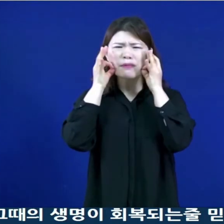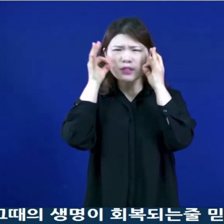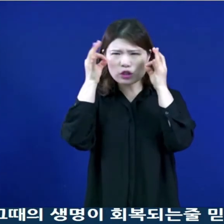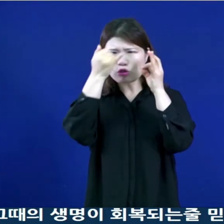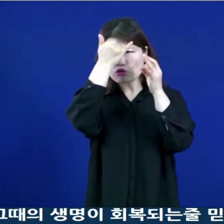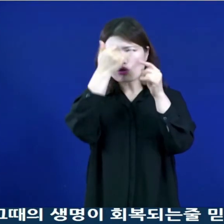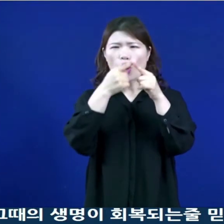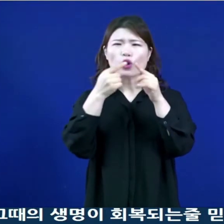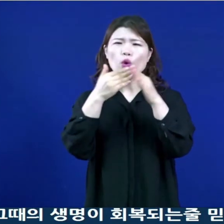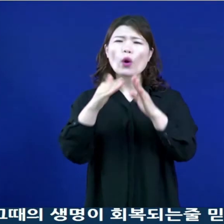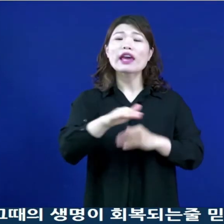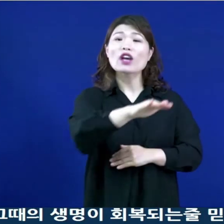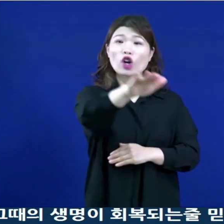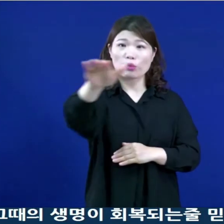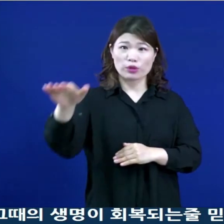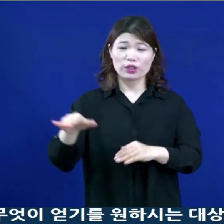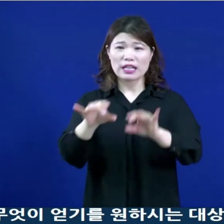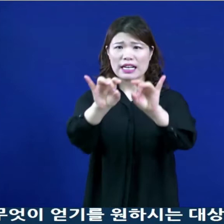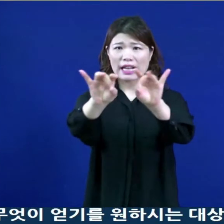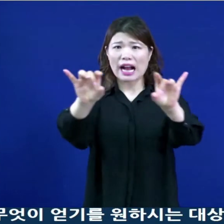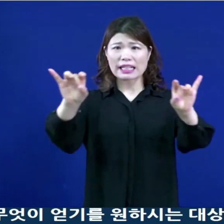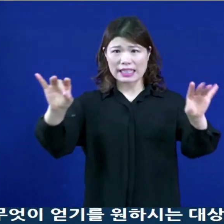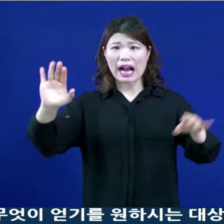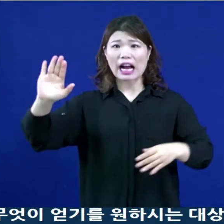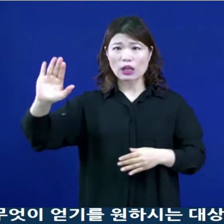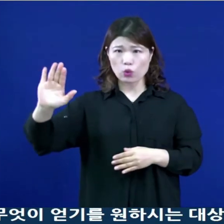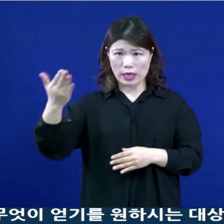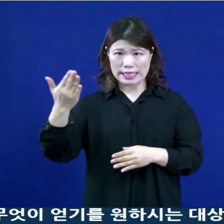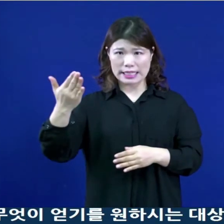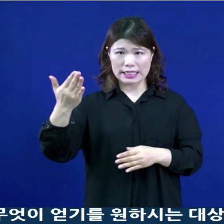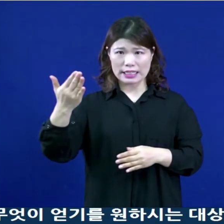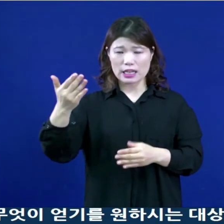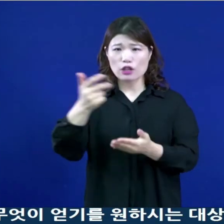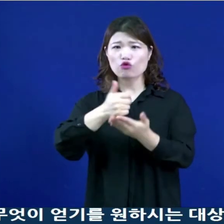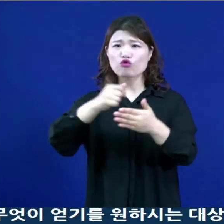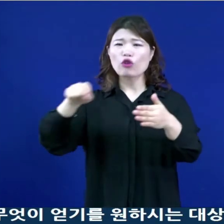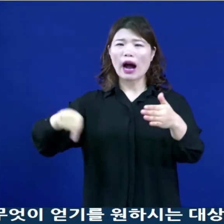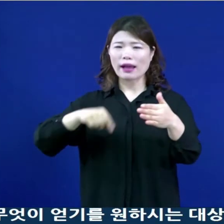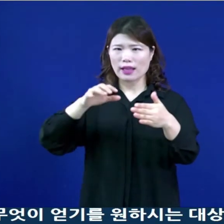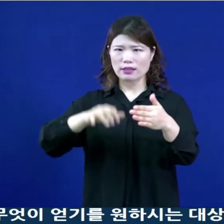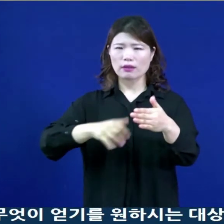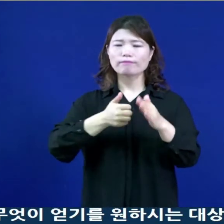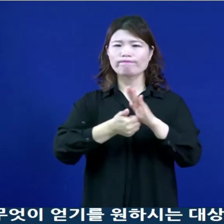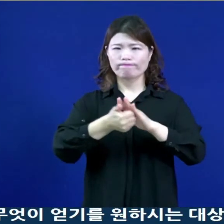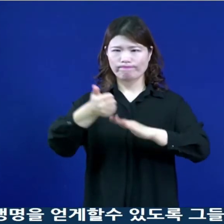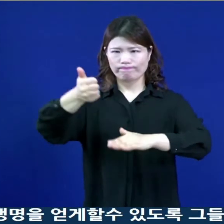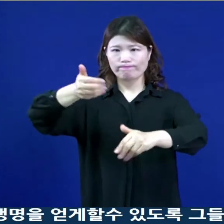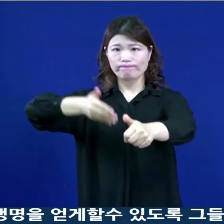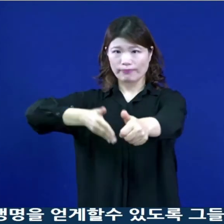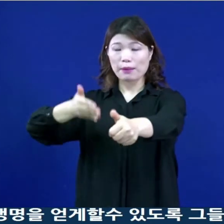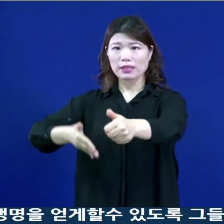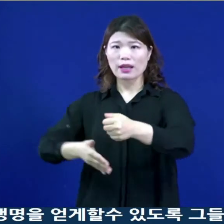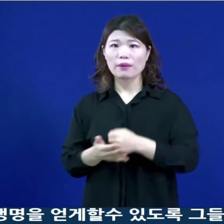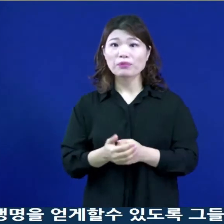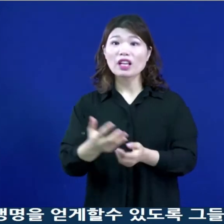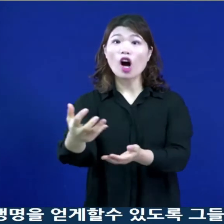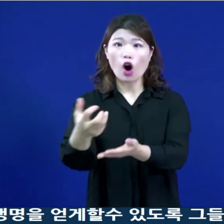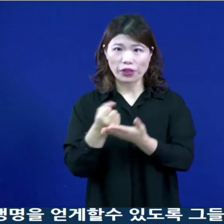각자 그리고 가정들 될 수 있기를 주 안에서 소망합니다. 이게 얻다라는